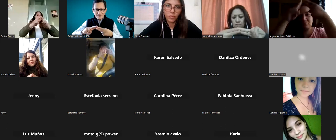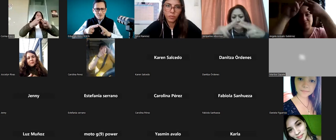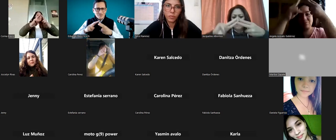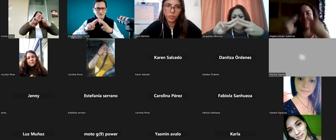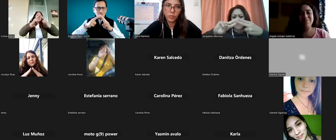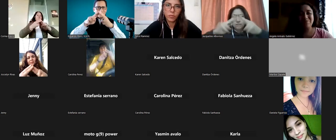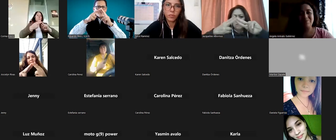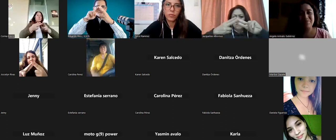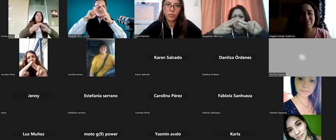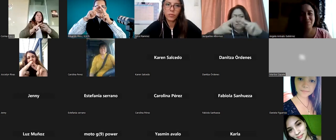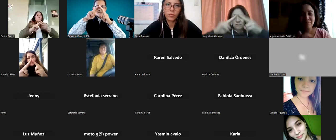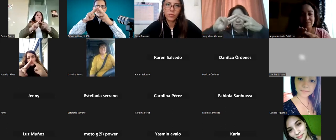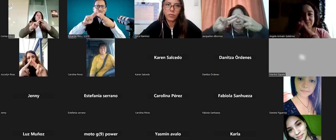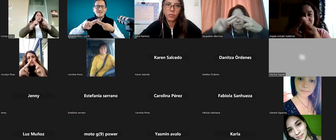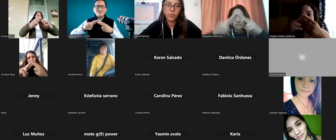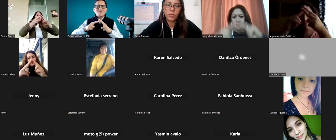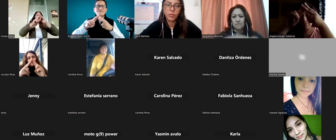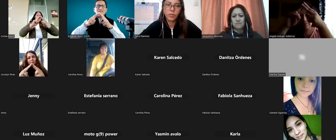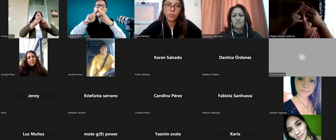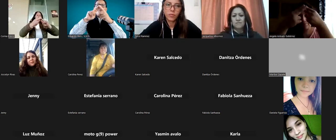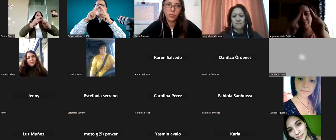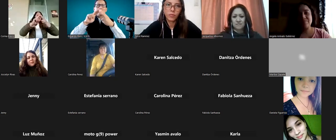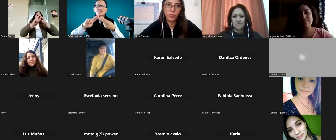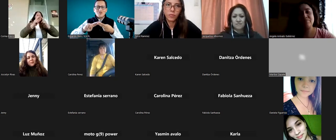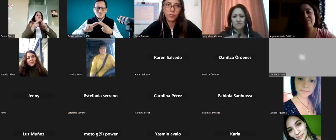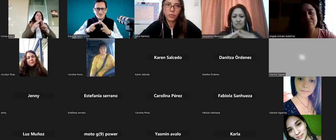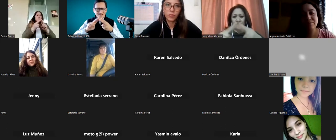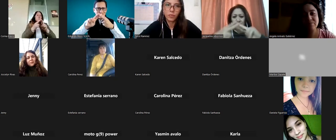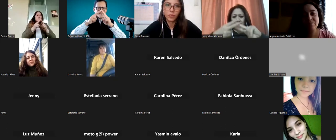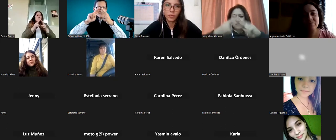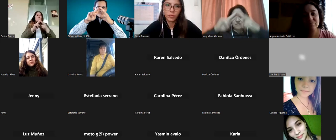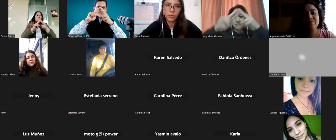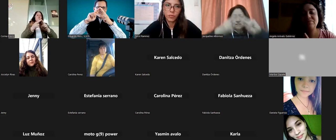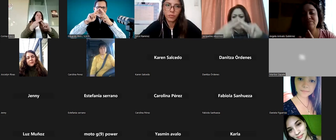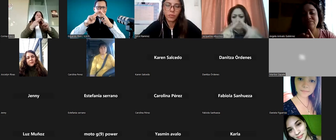Eso, ese movimiento. Eso significa construcción.